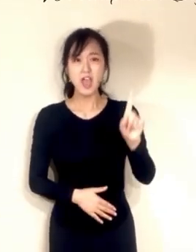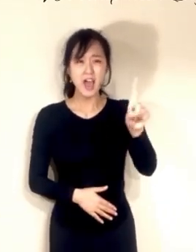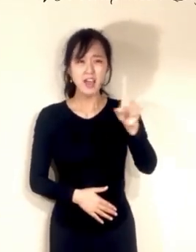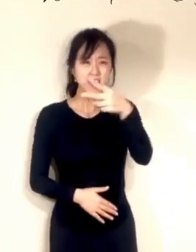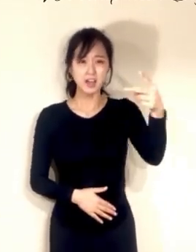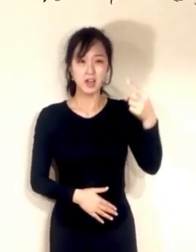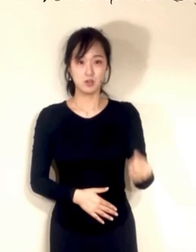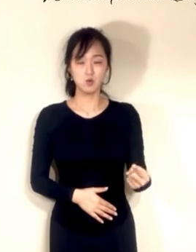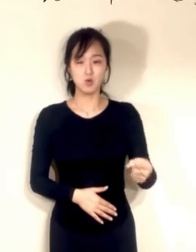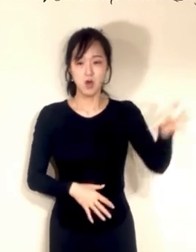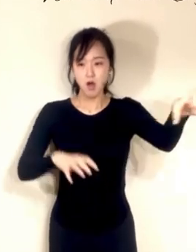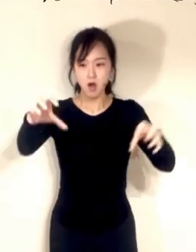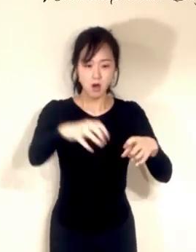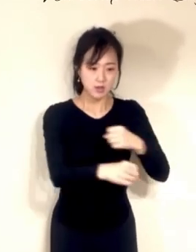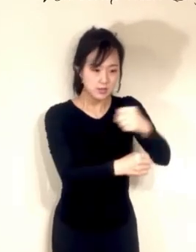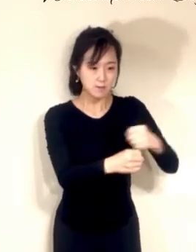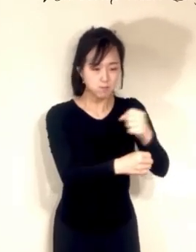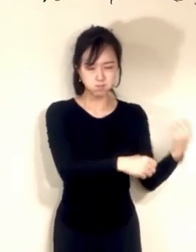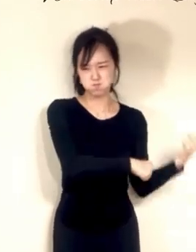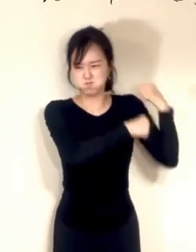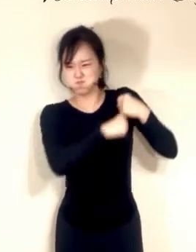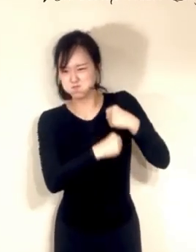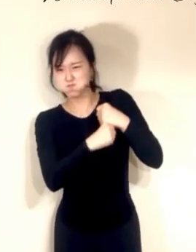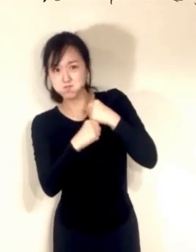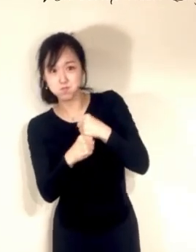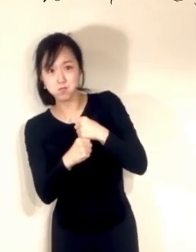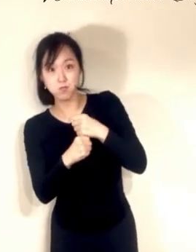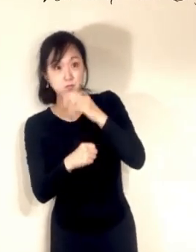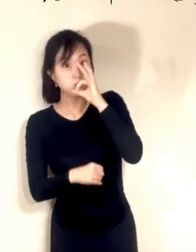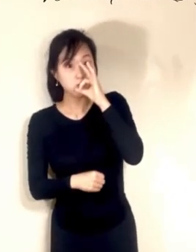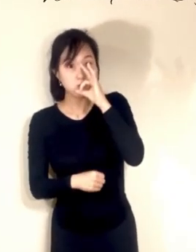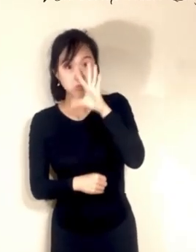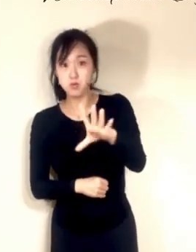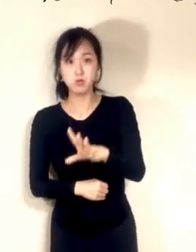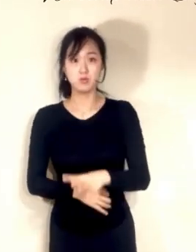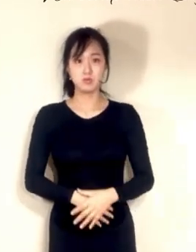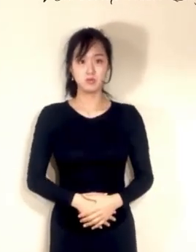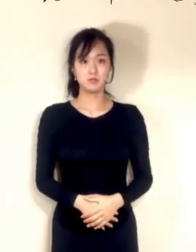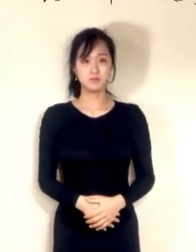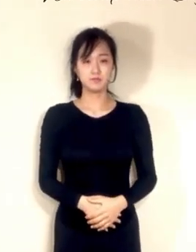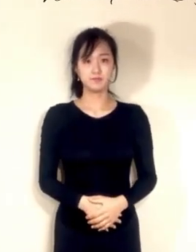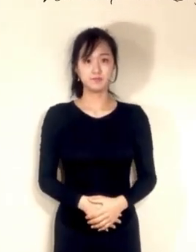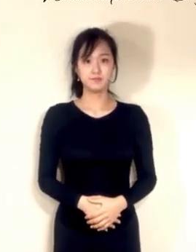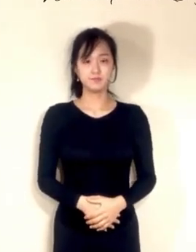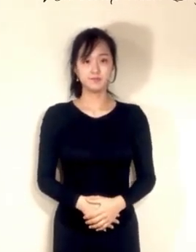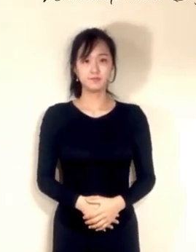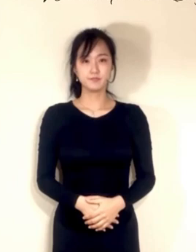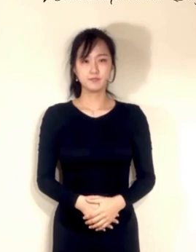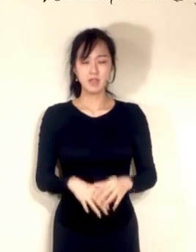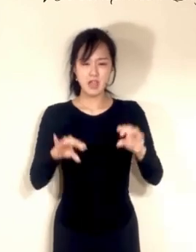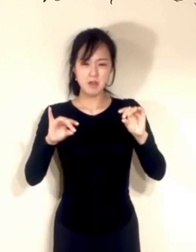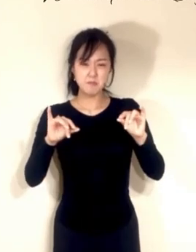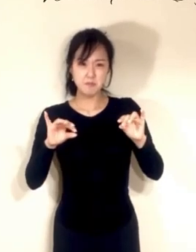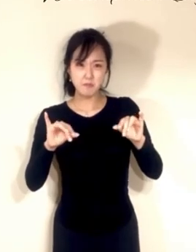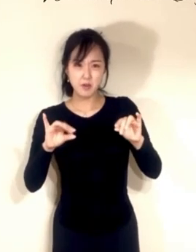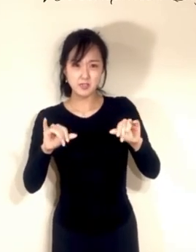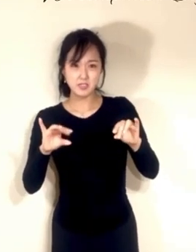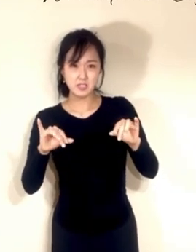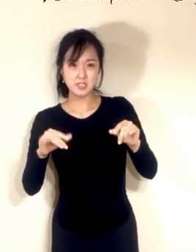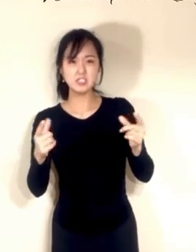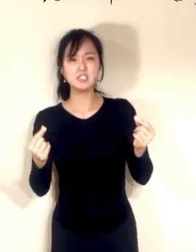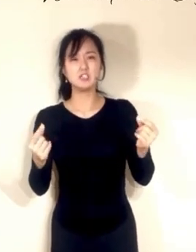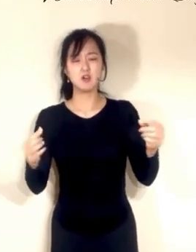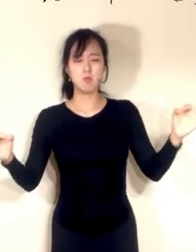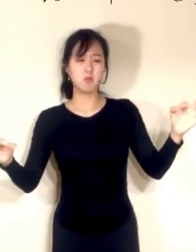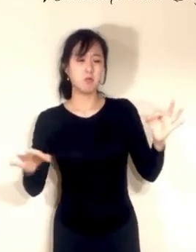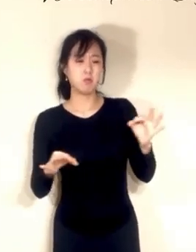그것들 중에 단 하나라도 싸가지고 갈 수 있는 사람 아무도 없습니다. 결국 그렇게 먼지와 같이